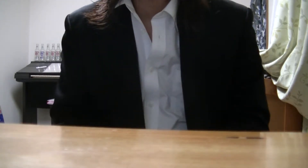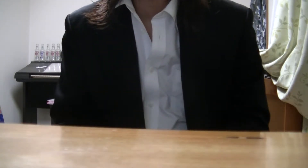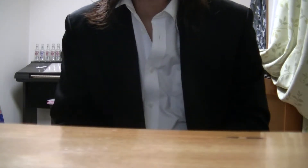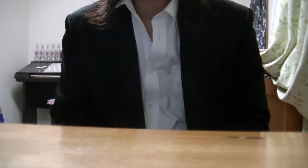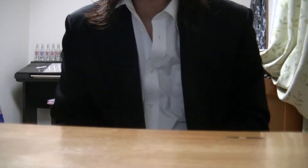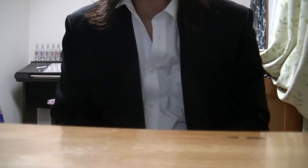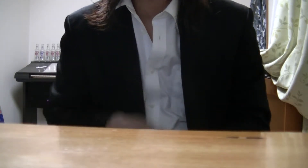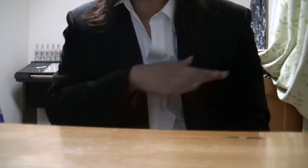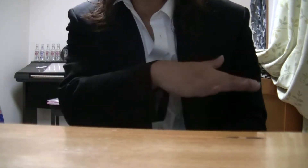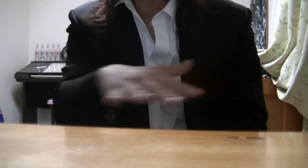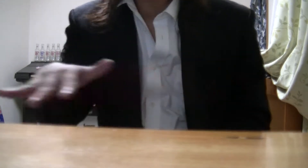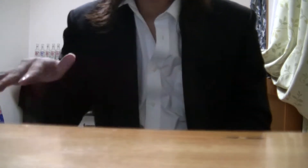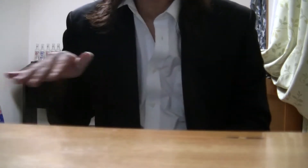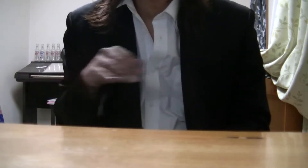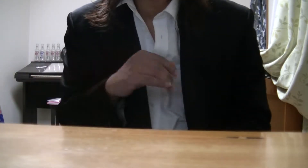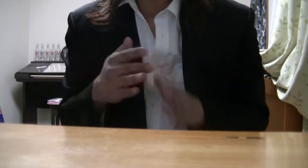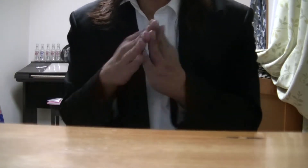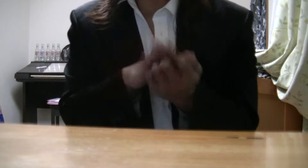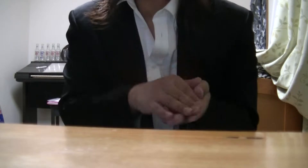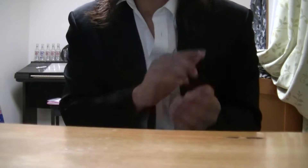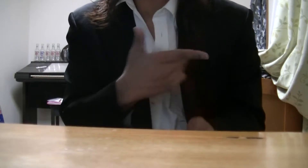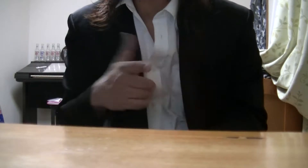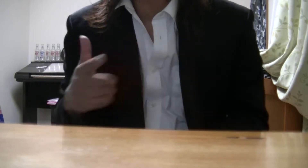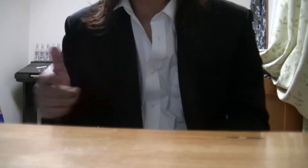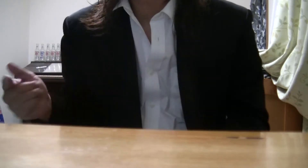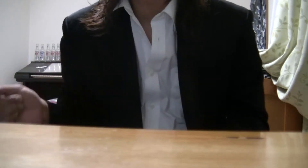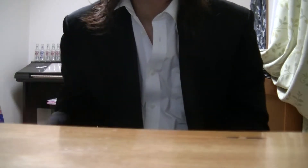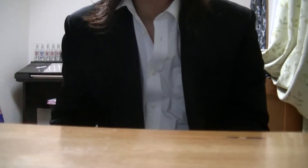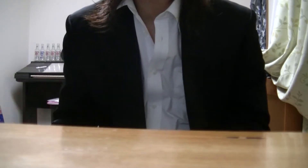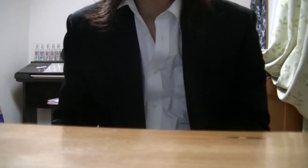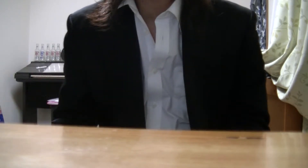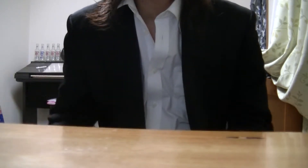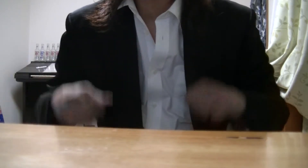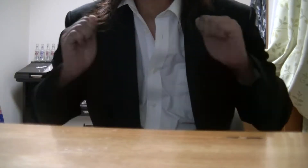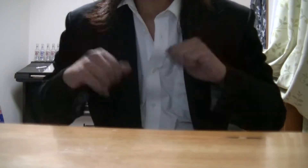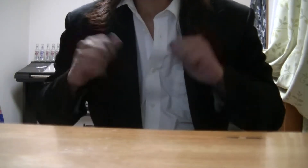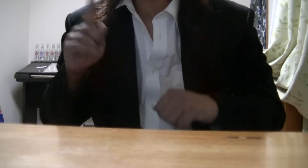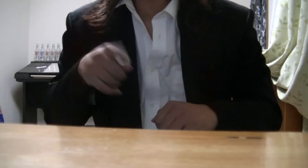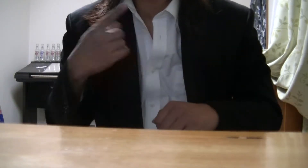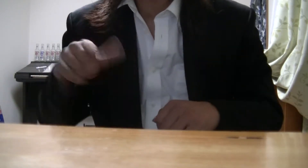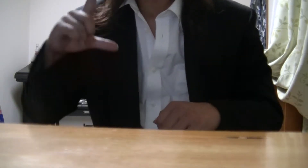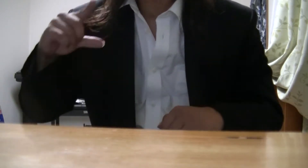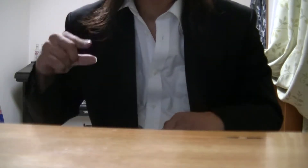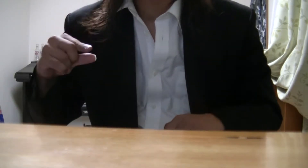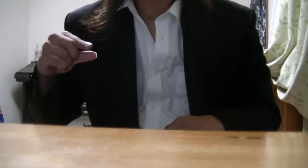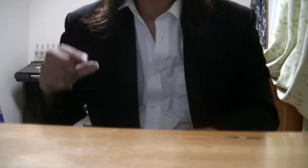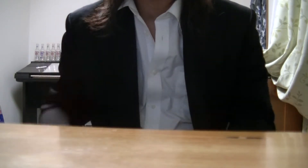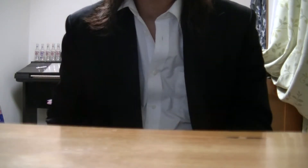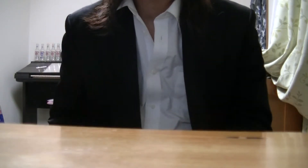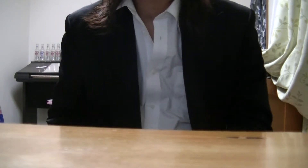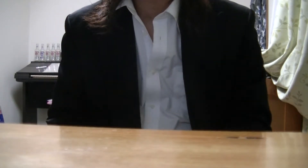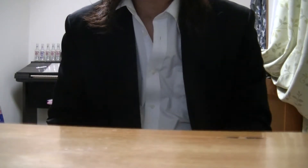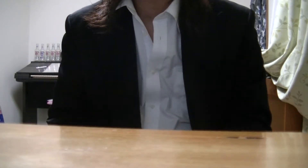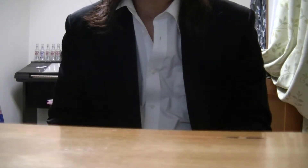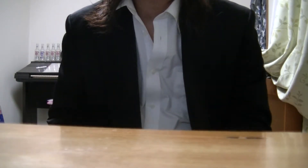みんな死んでった、生きてる人の方が少ないよ、人は慣れるん